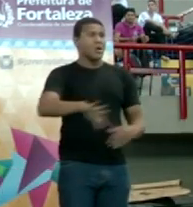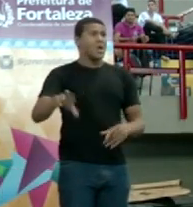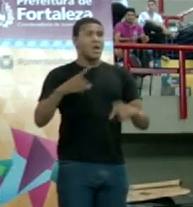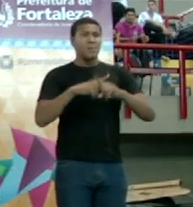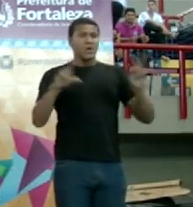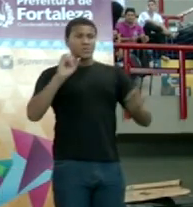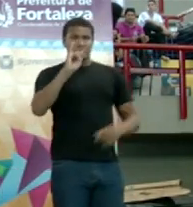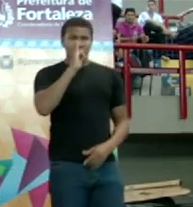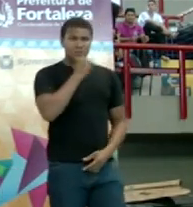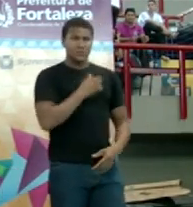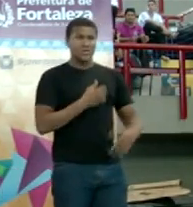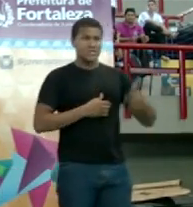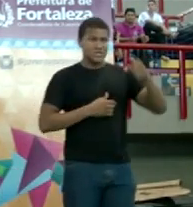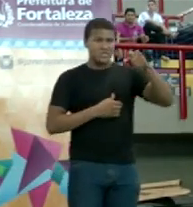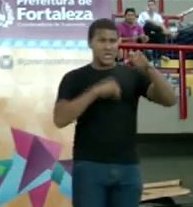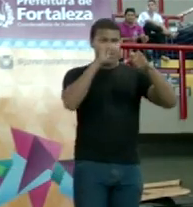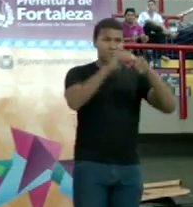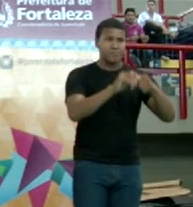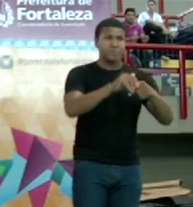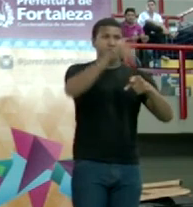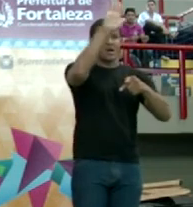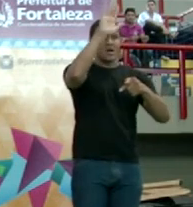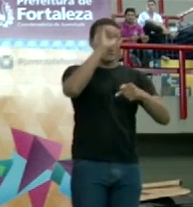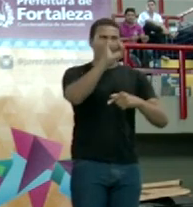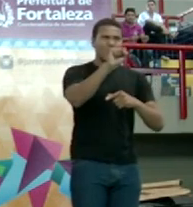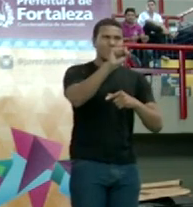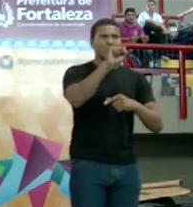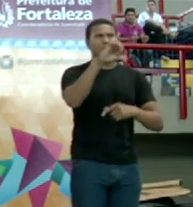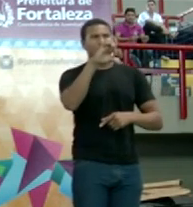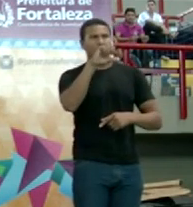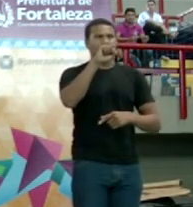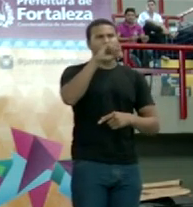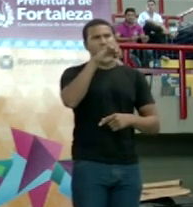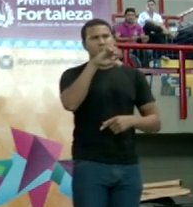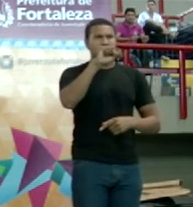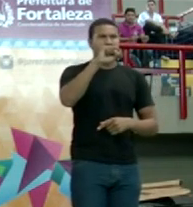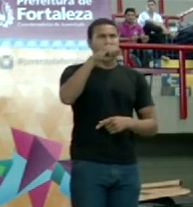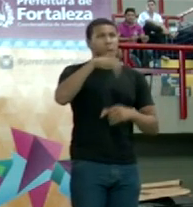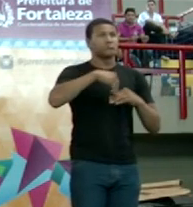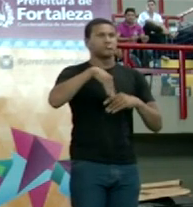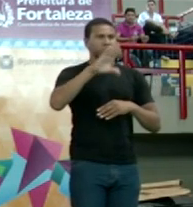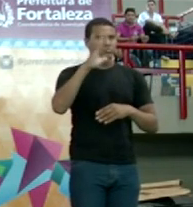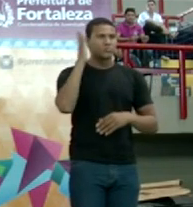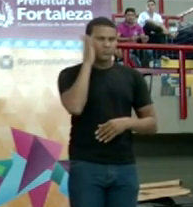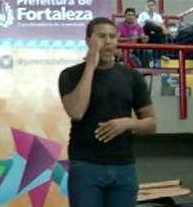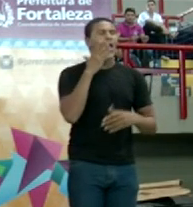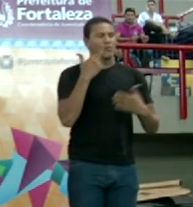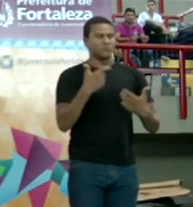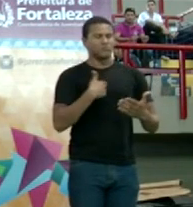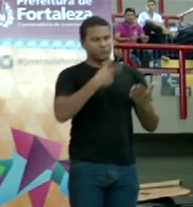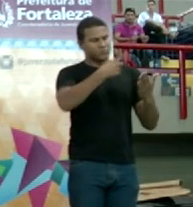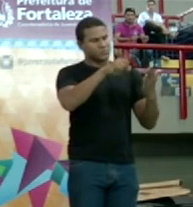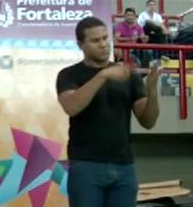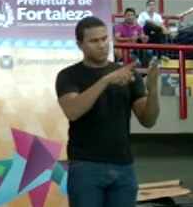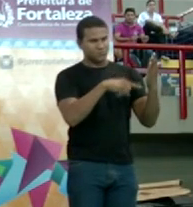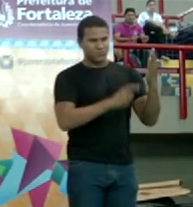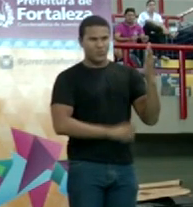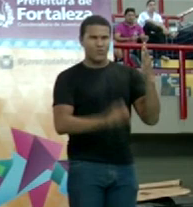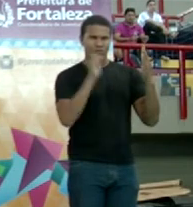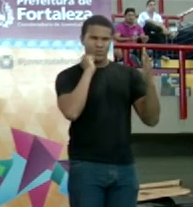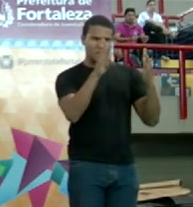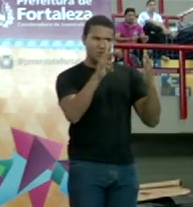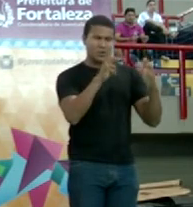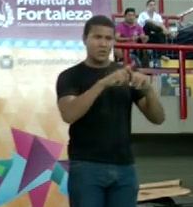mínimo. 8 linhas é para efeito de correção. O aluno só tem a redação corrigida se ele escrever